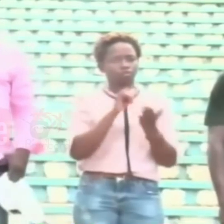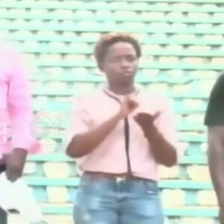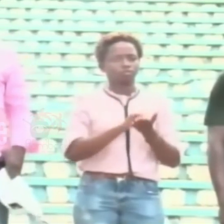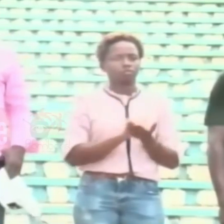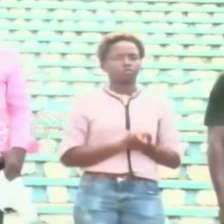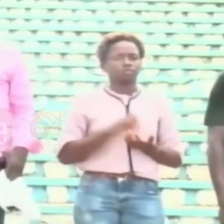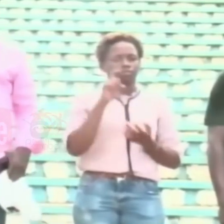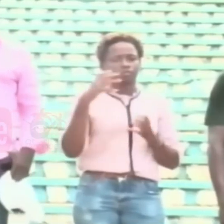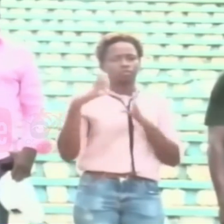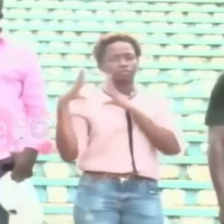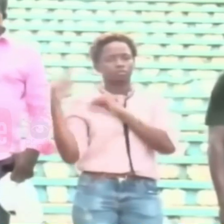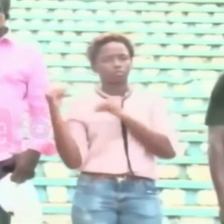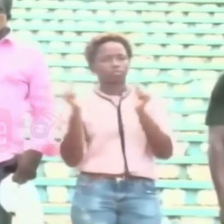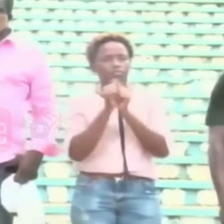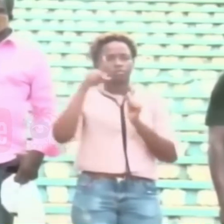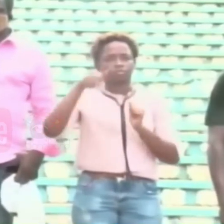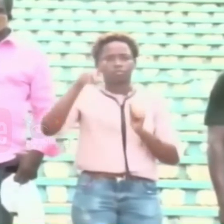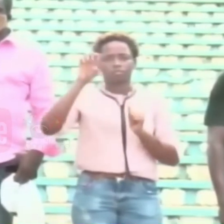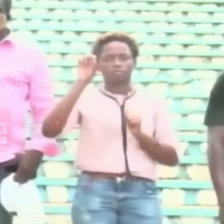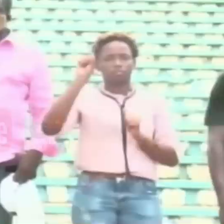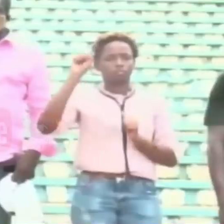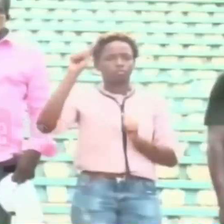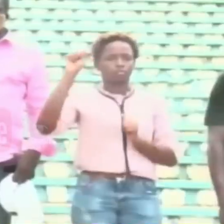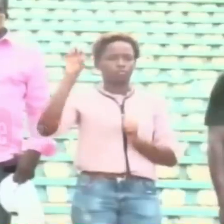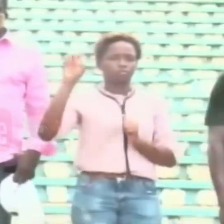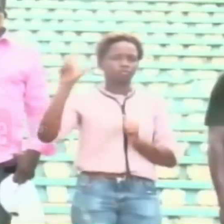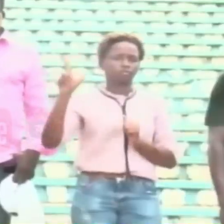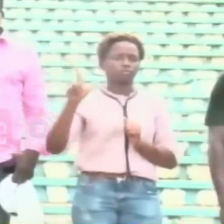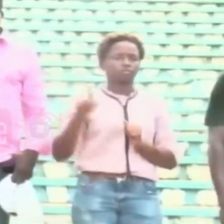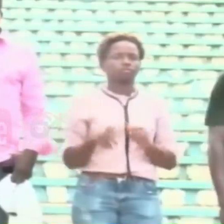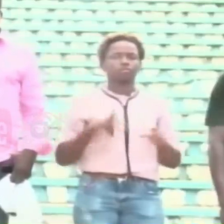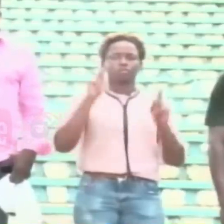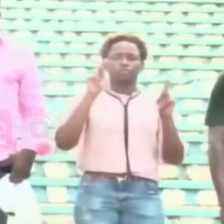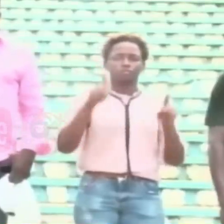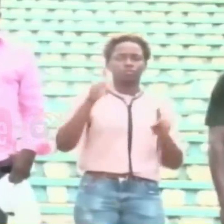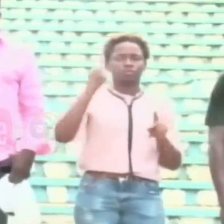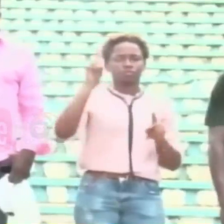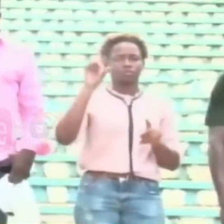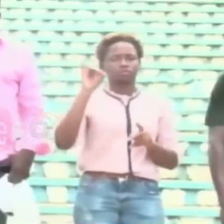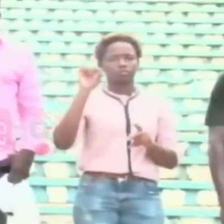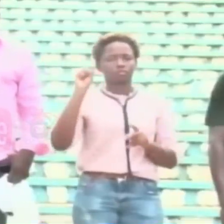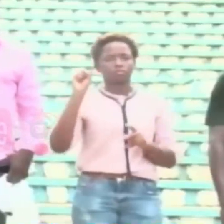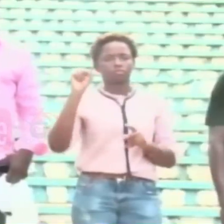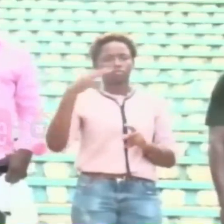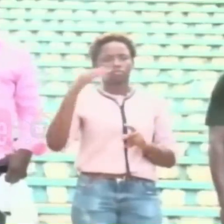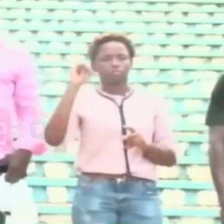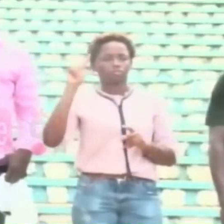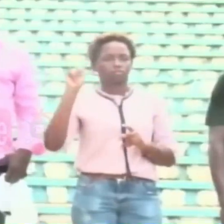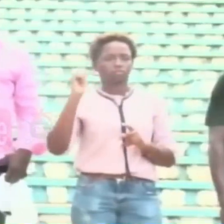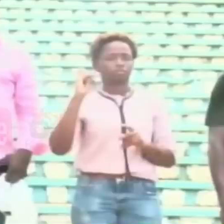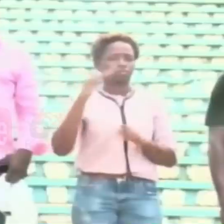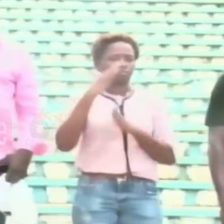tête entre Moun Pestel. En tête entre nous du Chiti côté lié là, les limitrophes